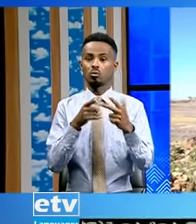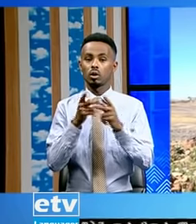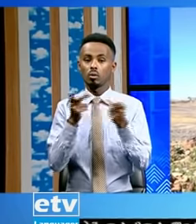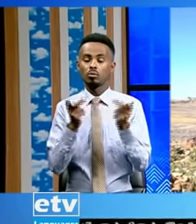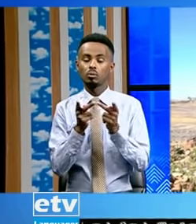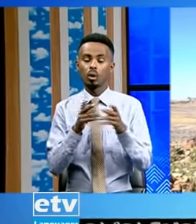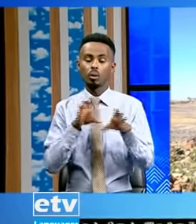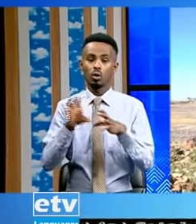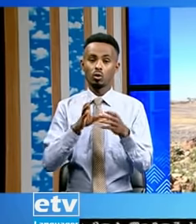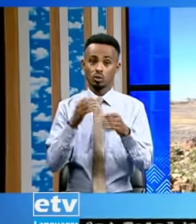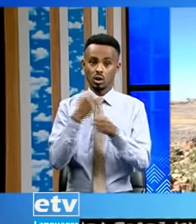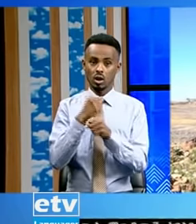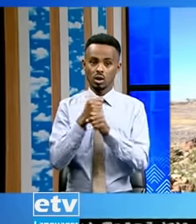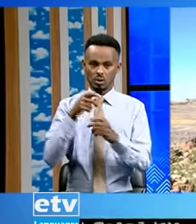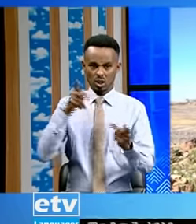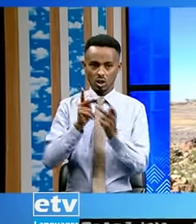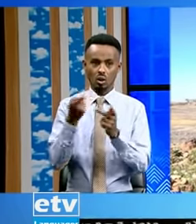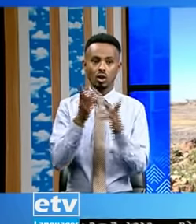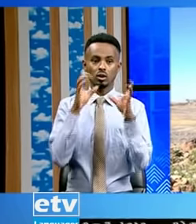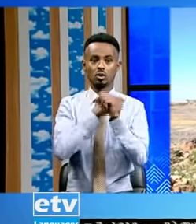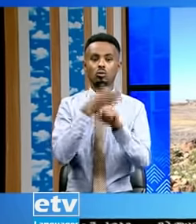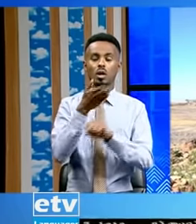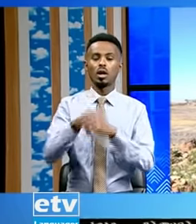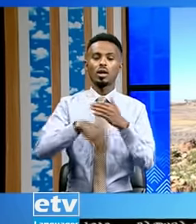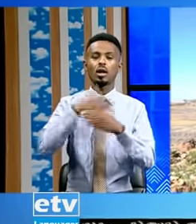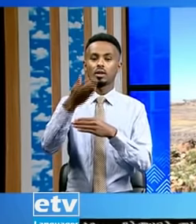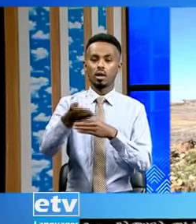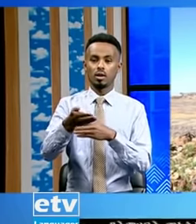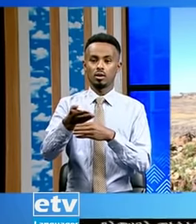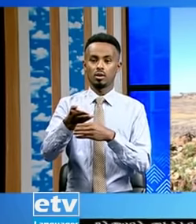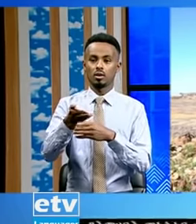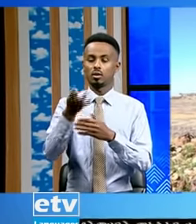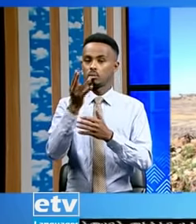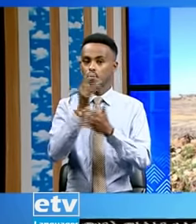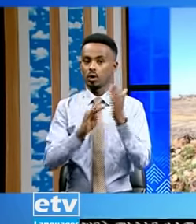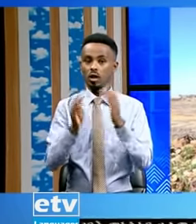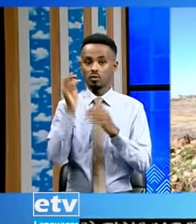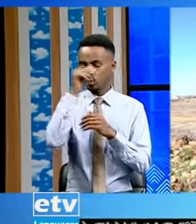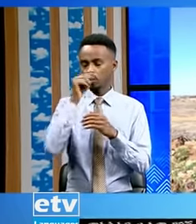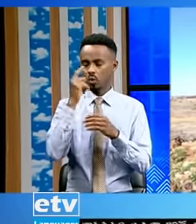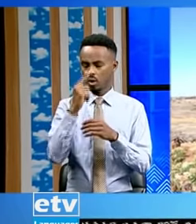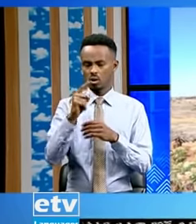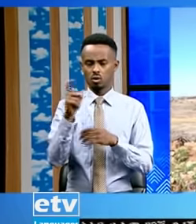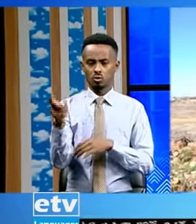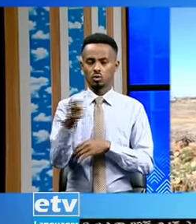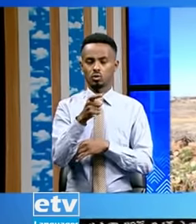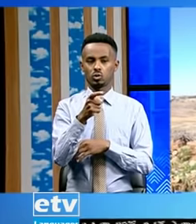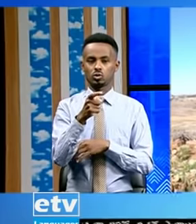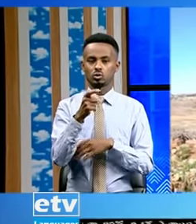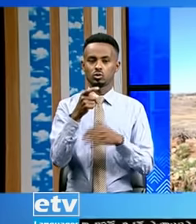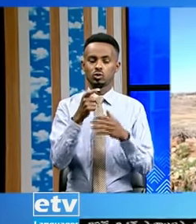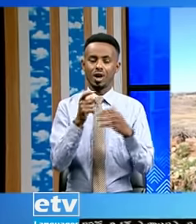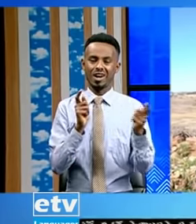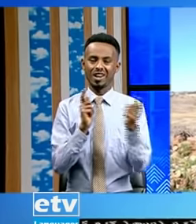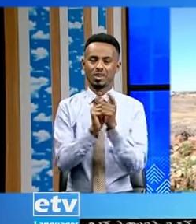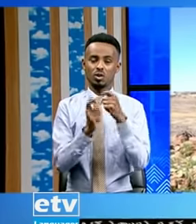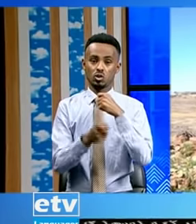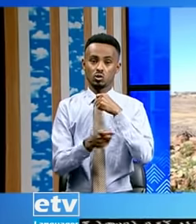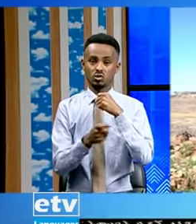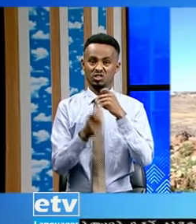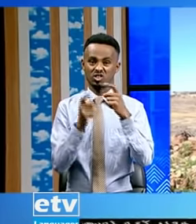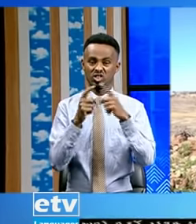ኦፕሬሽን በተሳካን ከጨረሰን በኋላ ቀጣይ ምዕራፍ ኢትዮጵያውያን በአንድነት ሆነው የገጠማቸውን